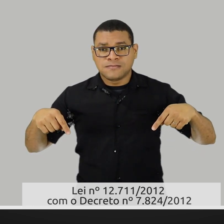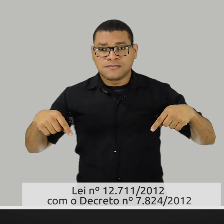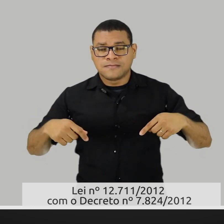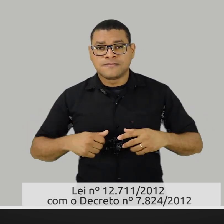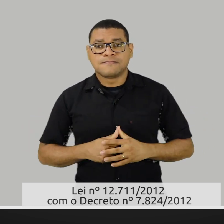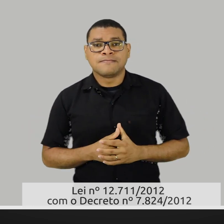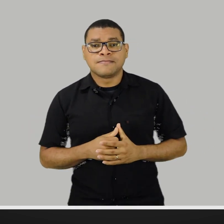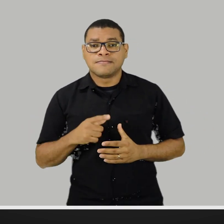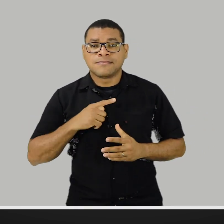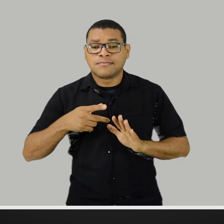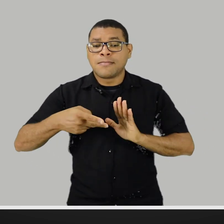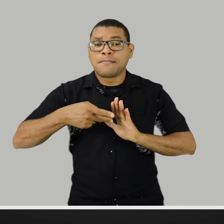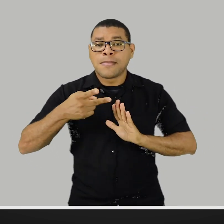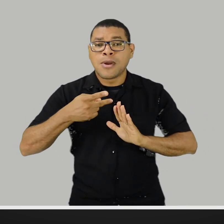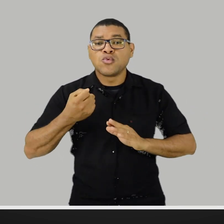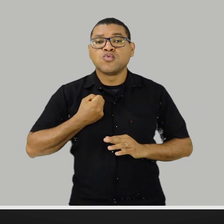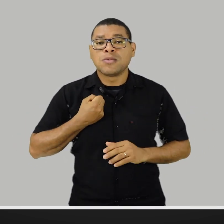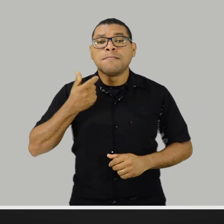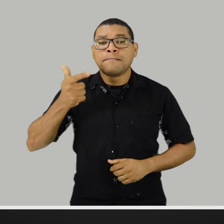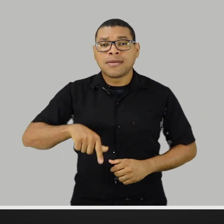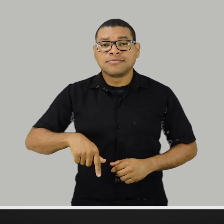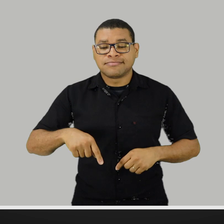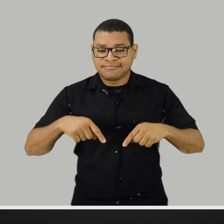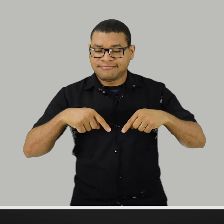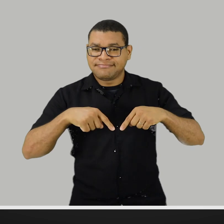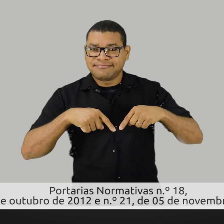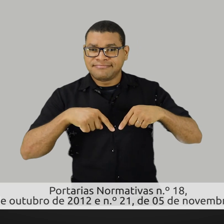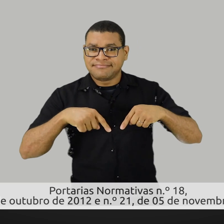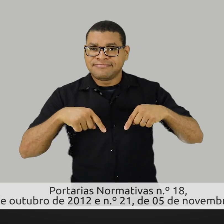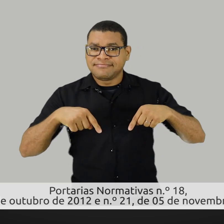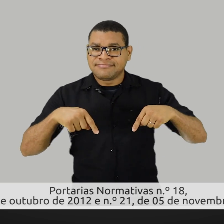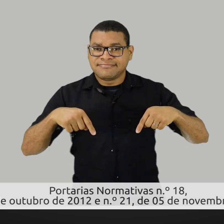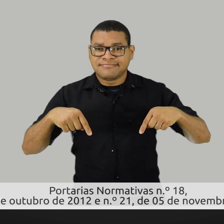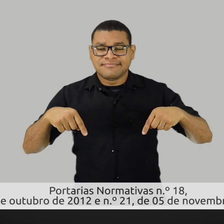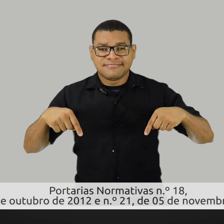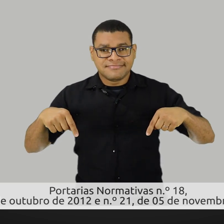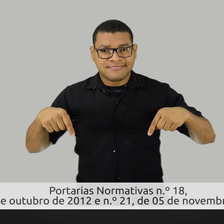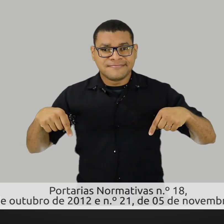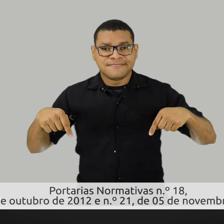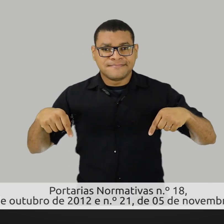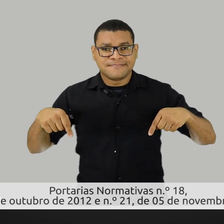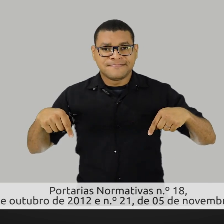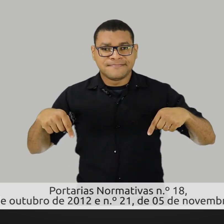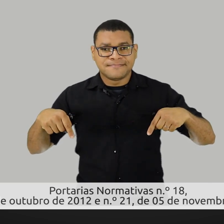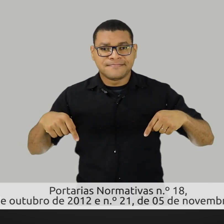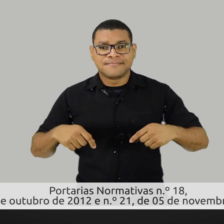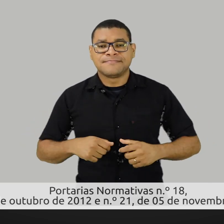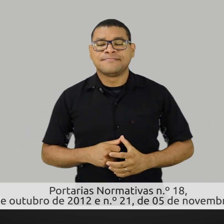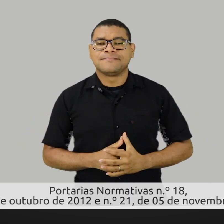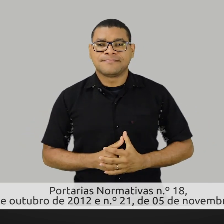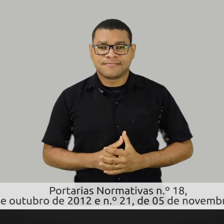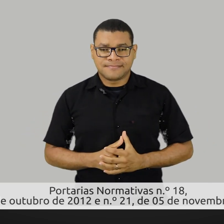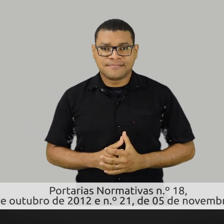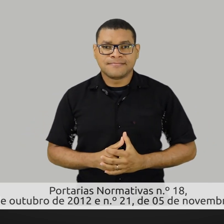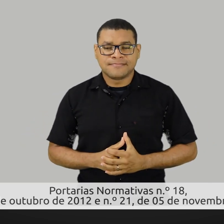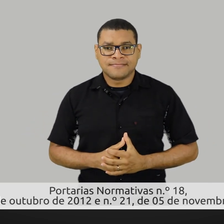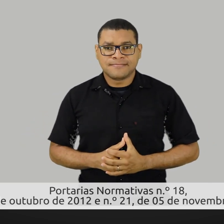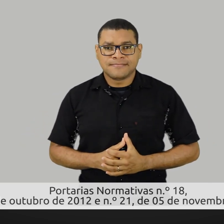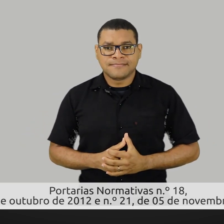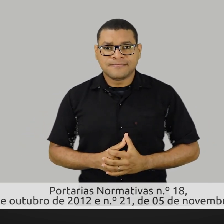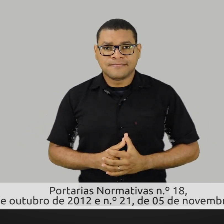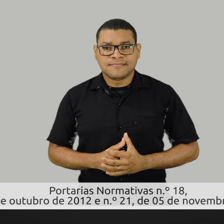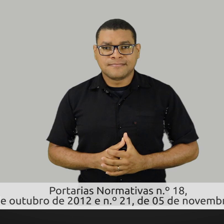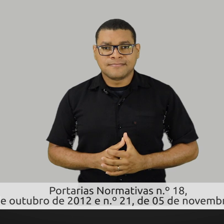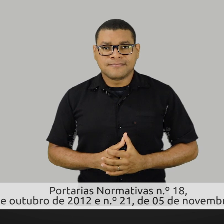7824/2012 com as portarias nº 18 de 11 de outubro de 2012 e número 21